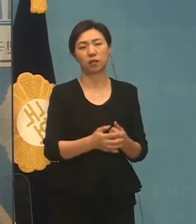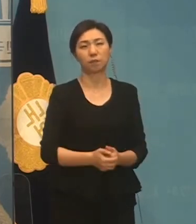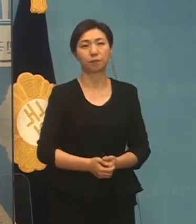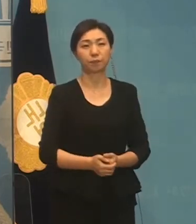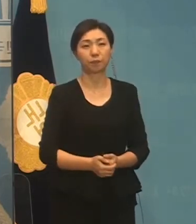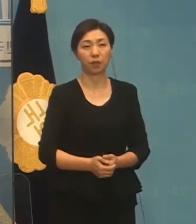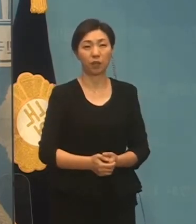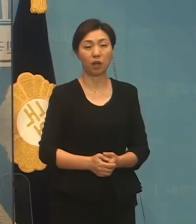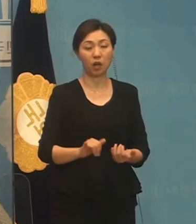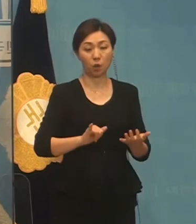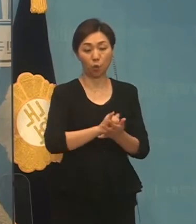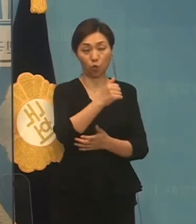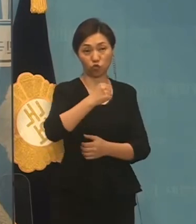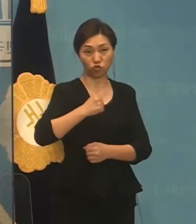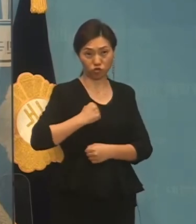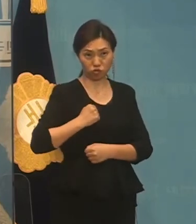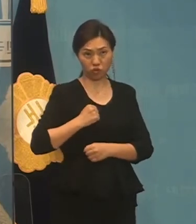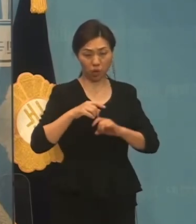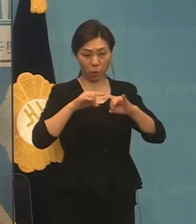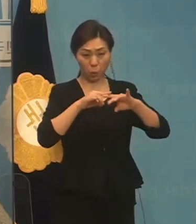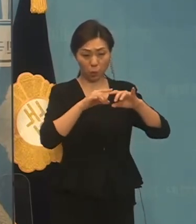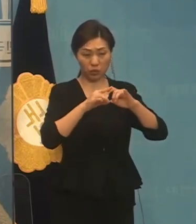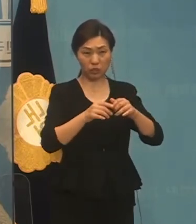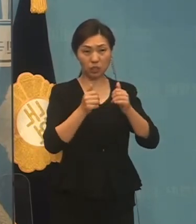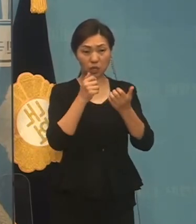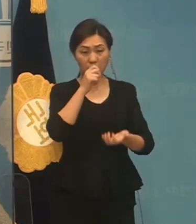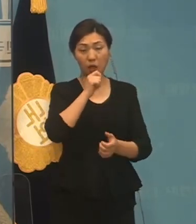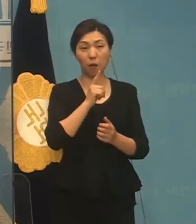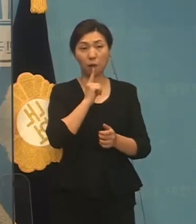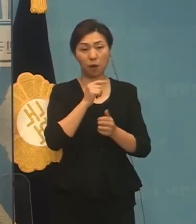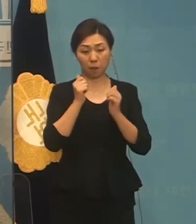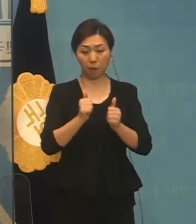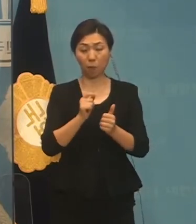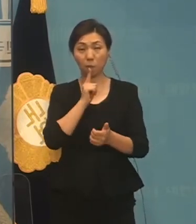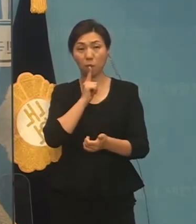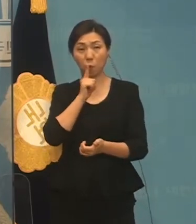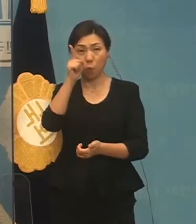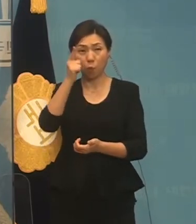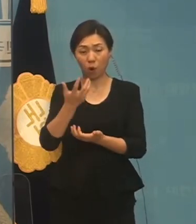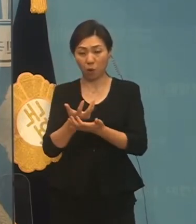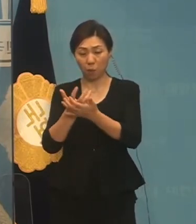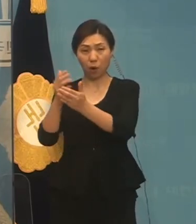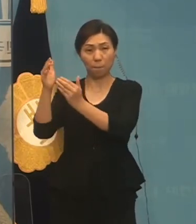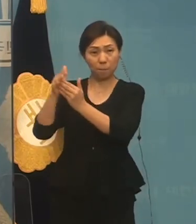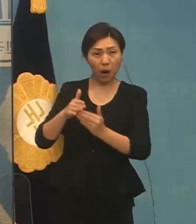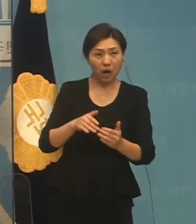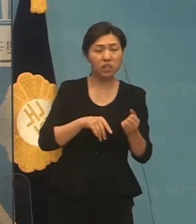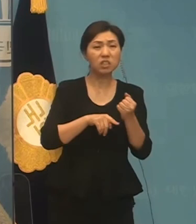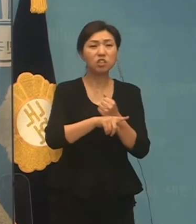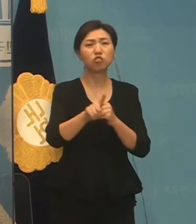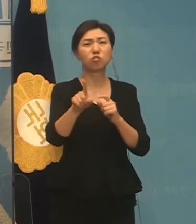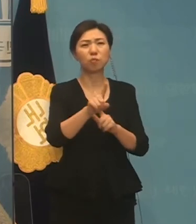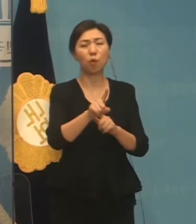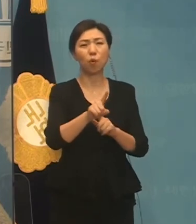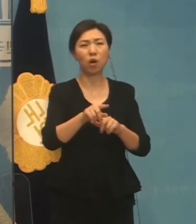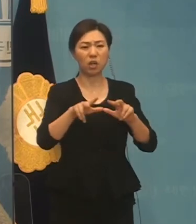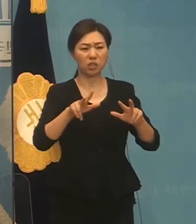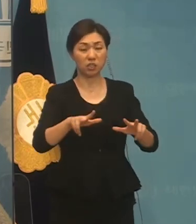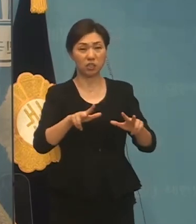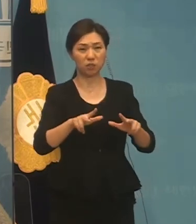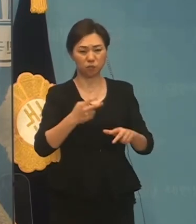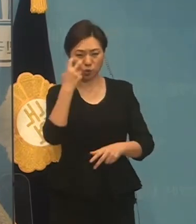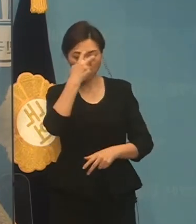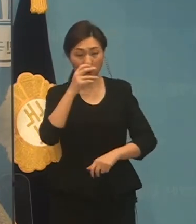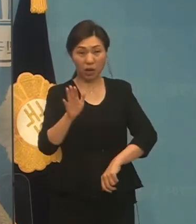공군 수뇌부 통신영장 기각이 의미하는 것은 초기 공군의 부실 수사 의혹을 영원히 덮겠다는